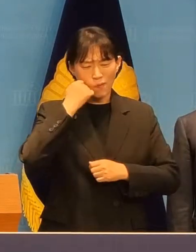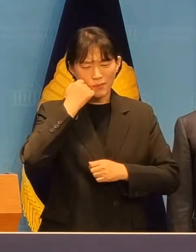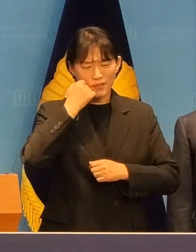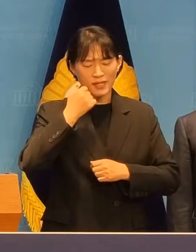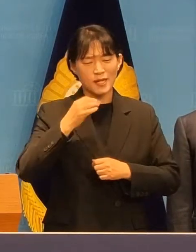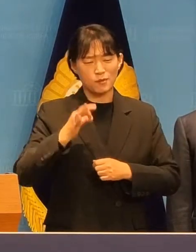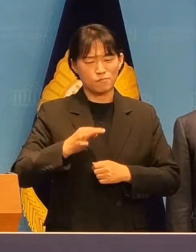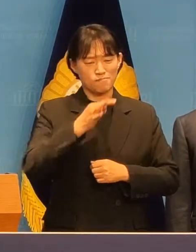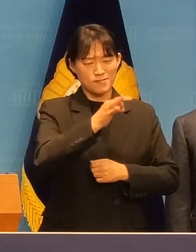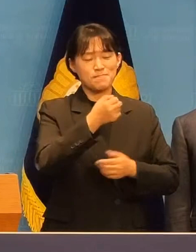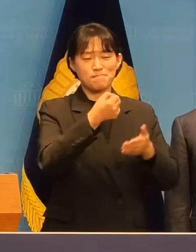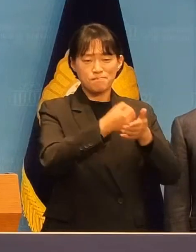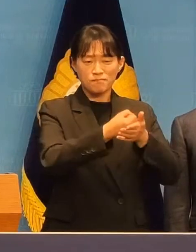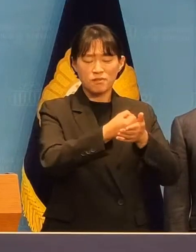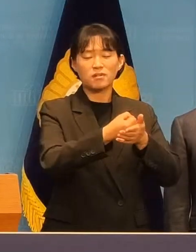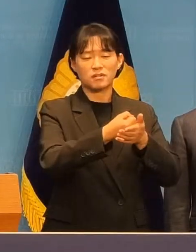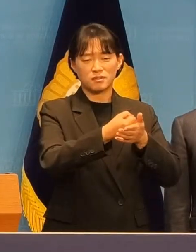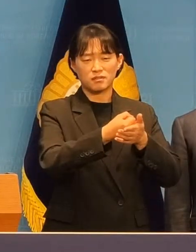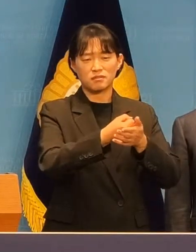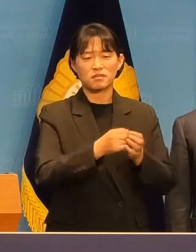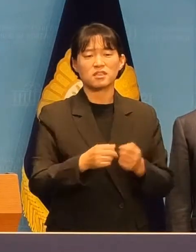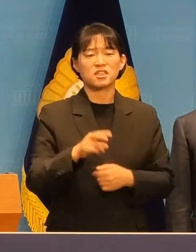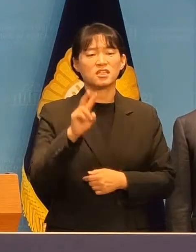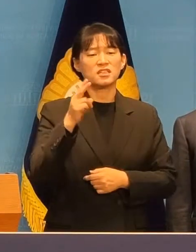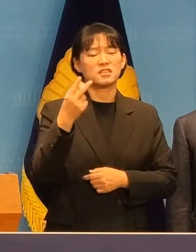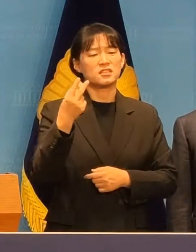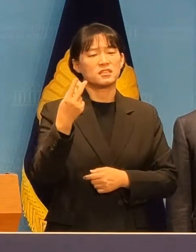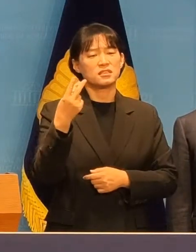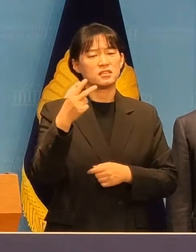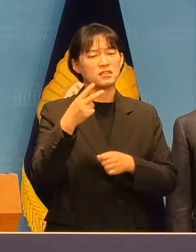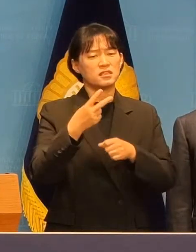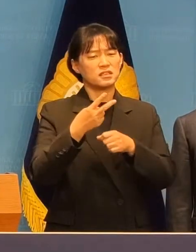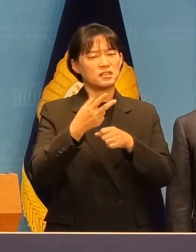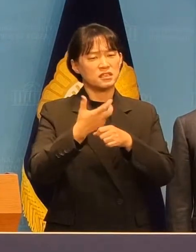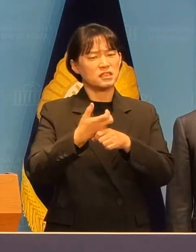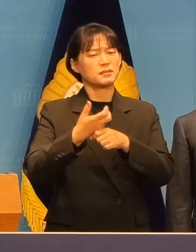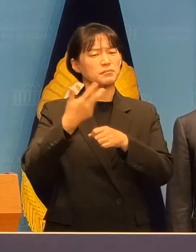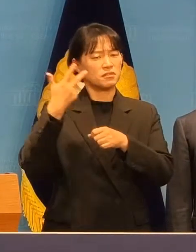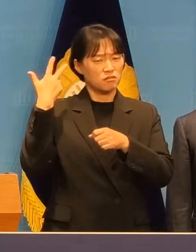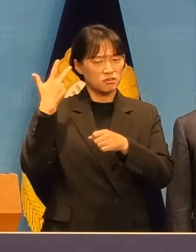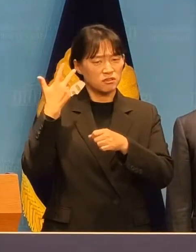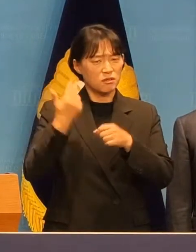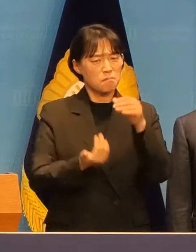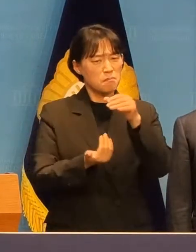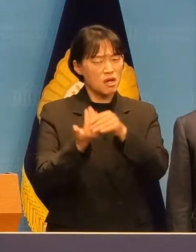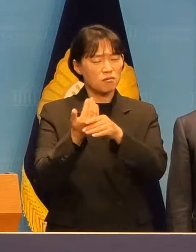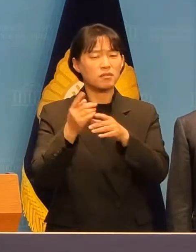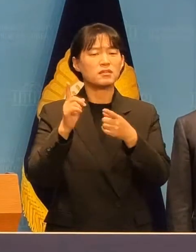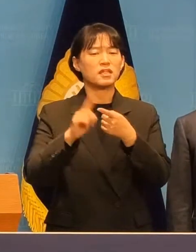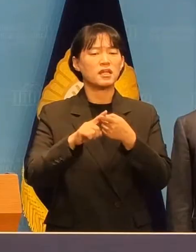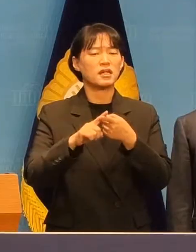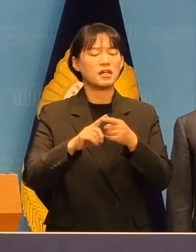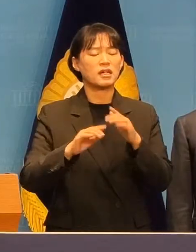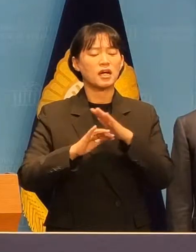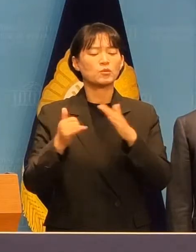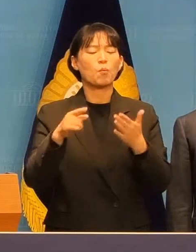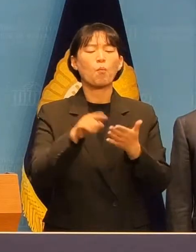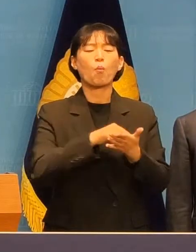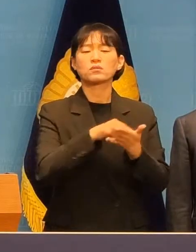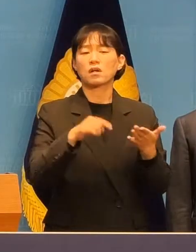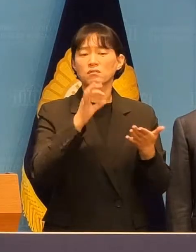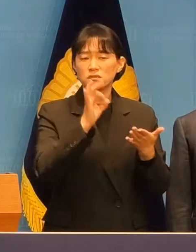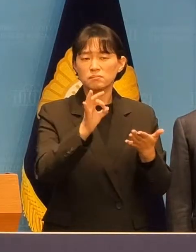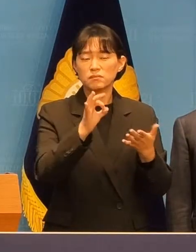지급하기로 결정한 이 77년 전 여순 사건에 관한 유족